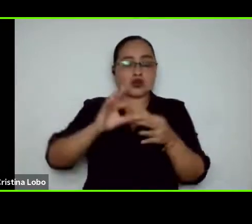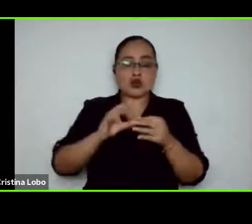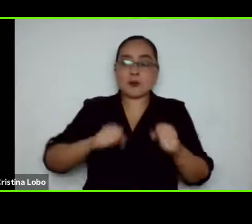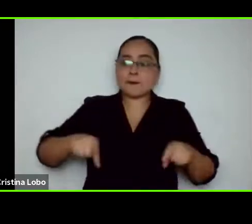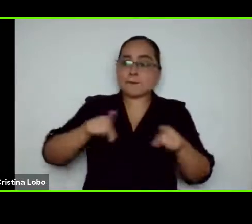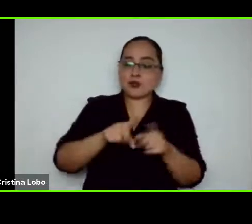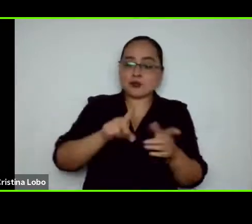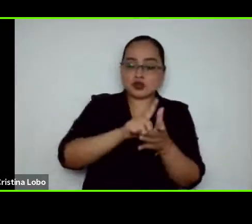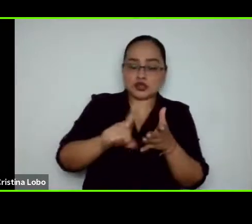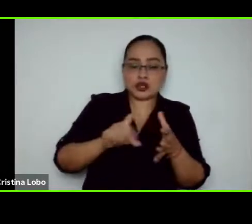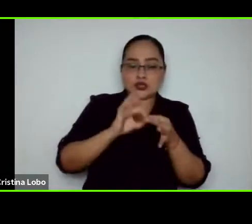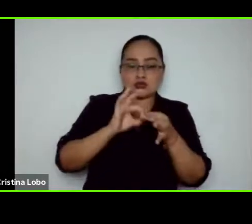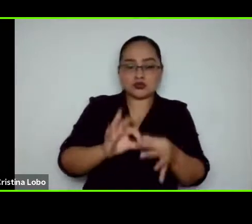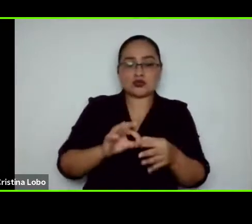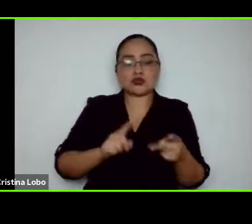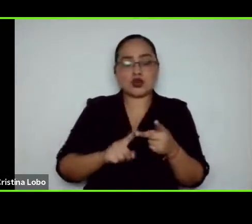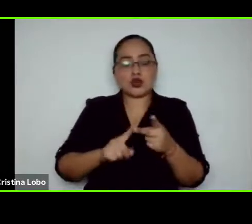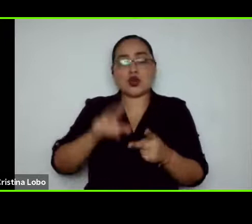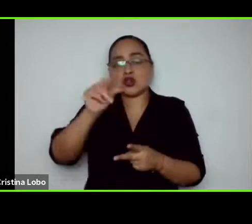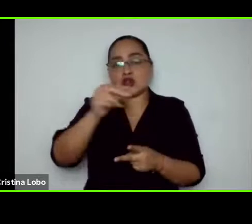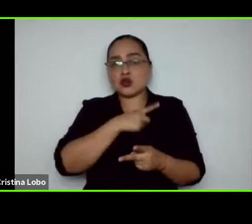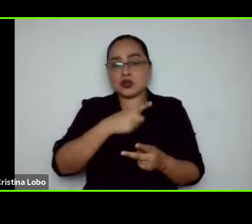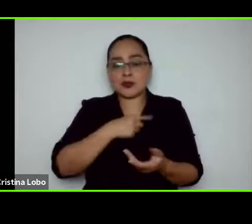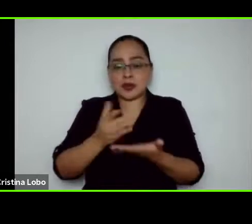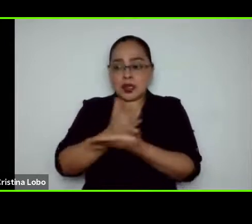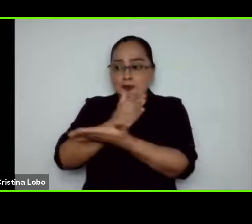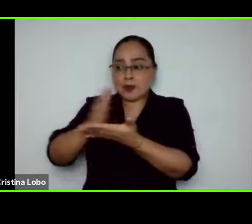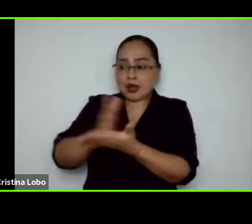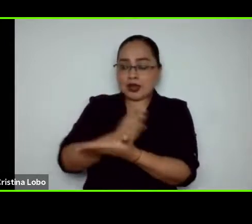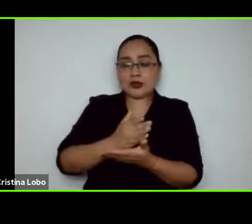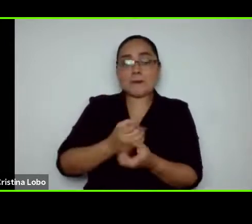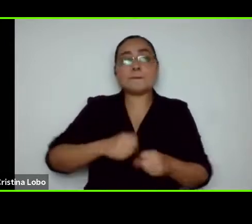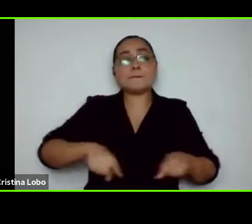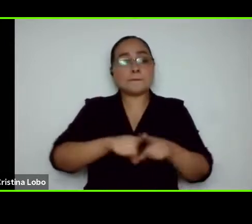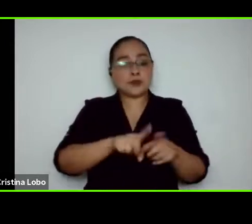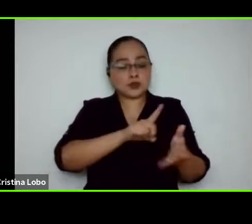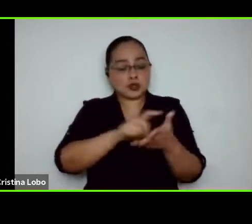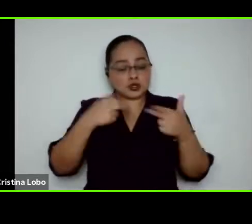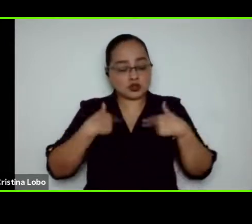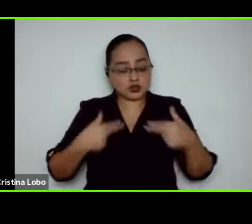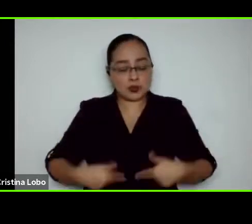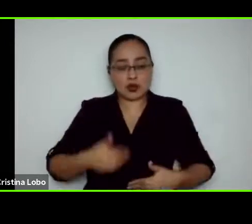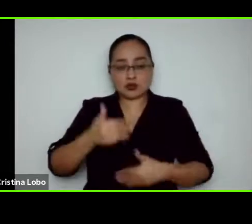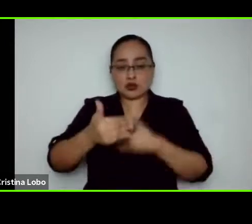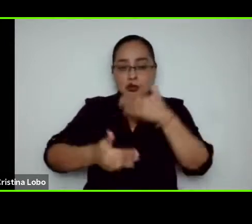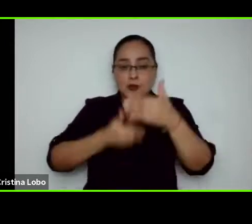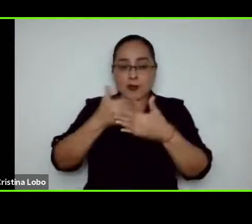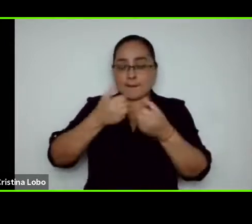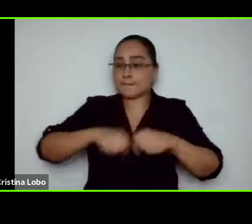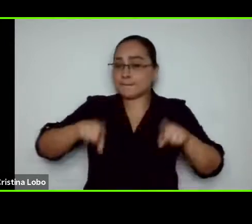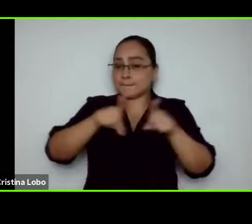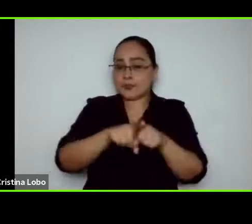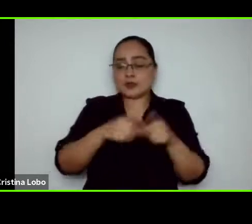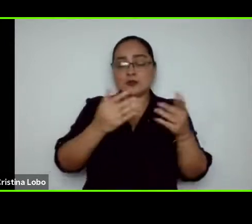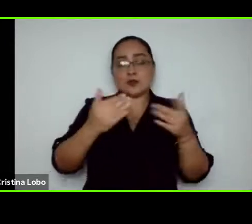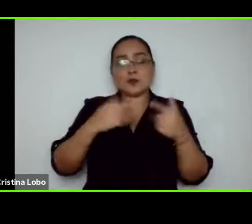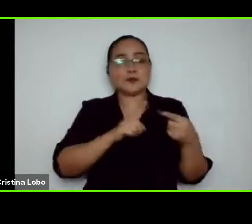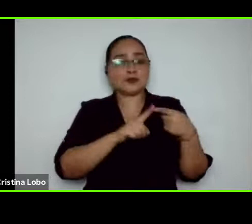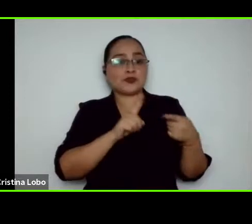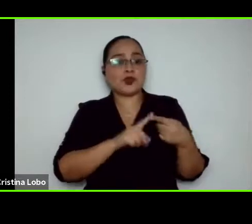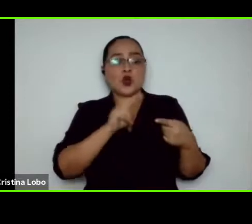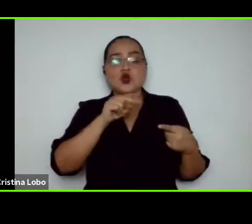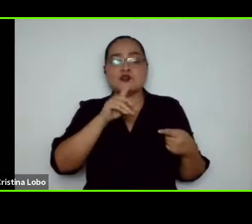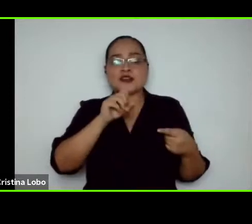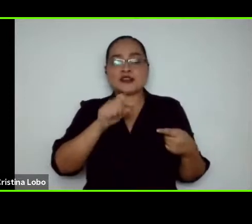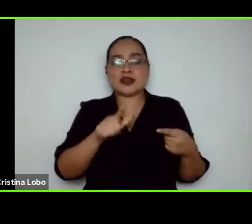la interdependencia y la progresividad de los derechos, ¿no? La universalidad se refiere a la titularidad de los derechos, que son